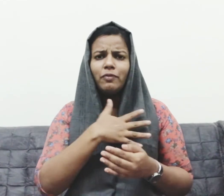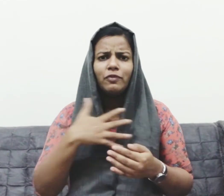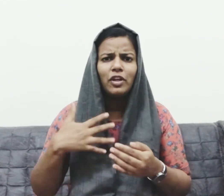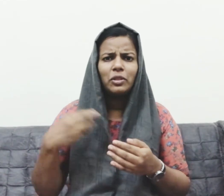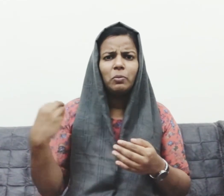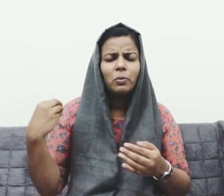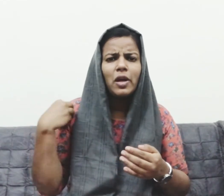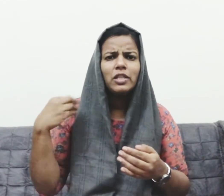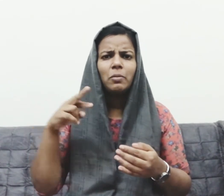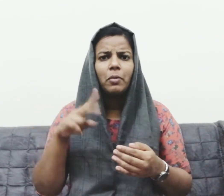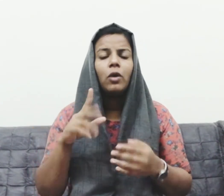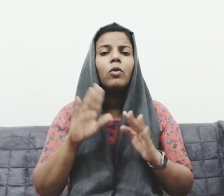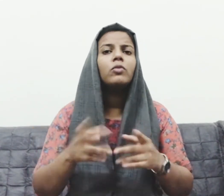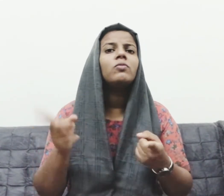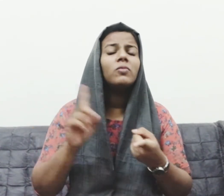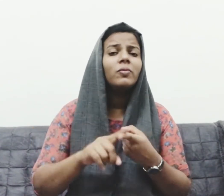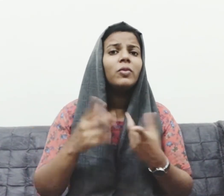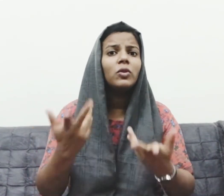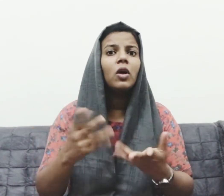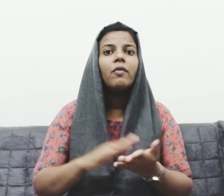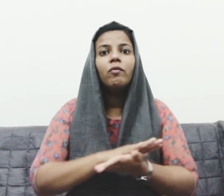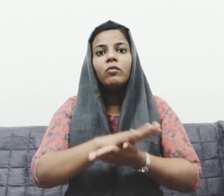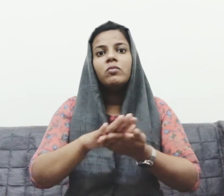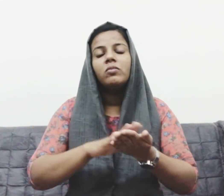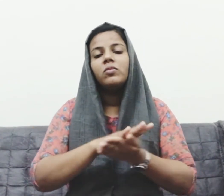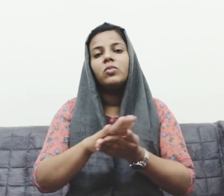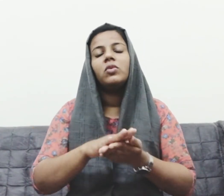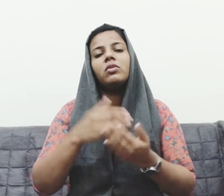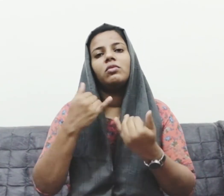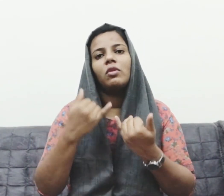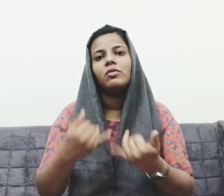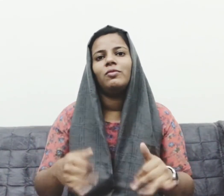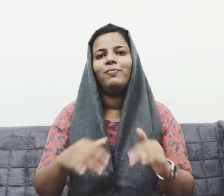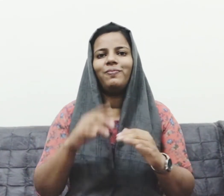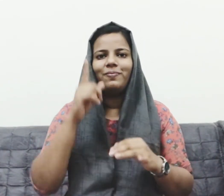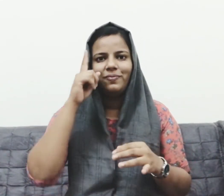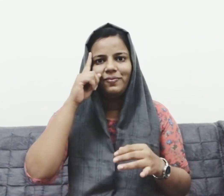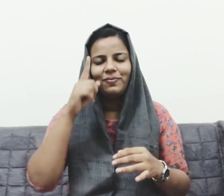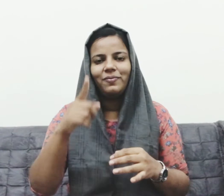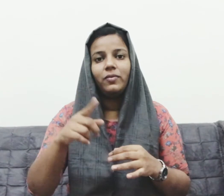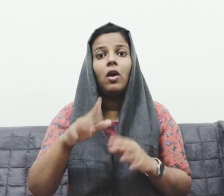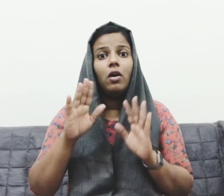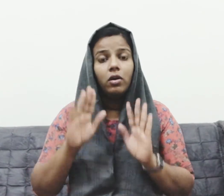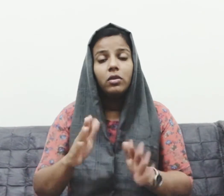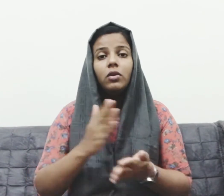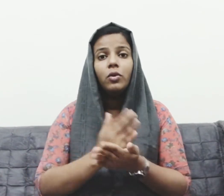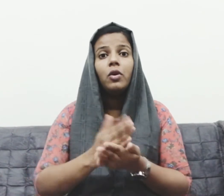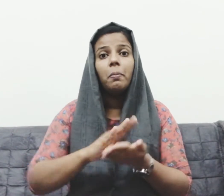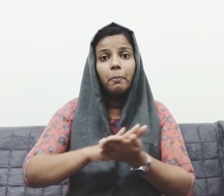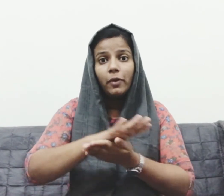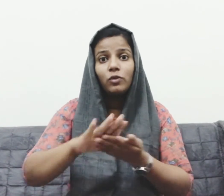പകയോ വിദ്വേഷമോ ഉണ്ടെങ്കിൽ അവിടെ എന്താ സംഭവിക്കുന്നത്? അവിടെ വിശുദ്ധി നഷ്ടപ്പെടുകയാണ്. അതുകൊണ്ട് പരിശുദ്ധാത്മാവ് നമ്മളെ ശക്തമായിട്ട്